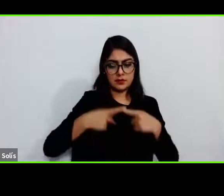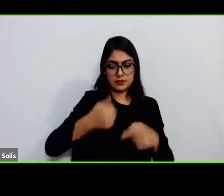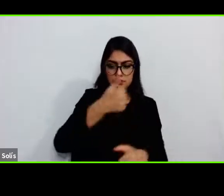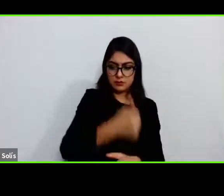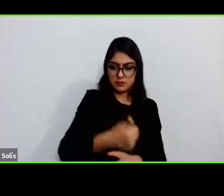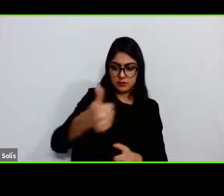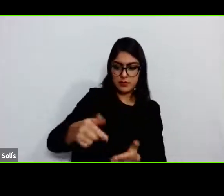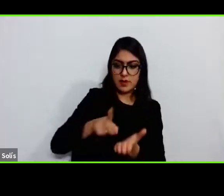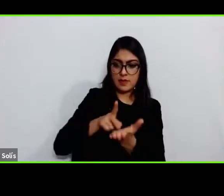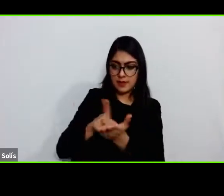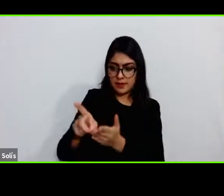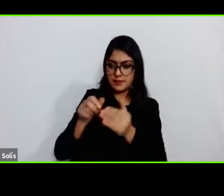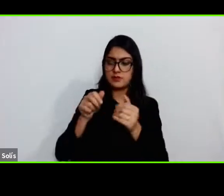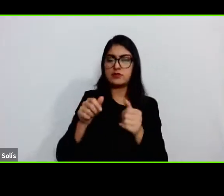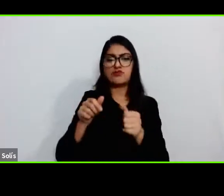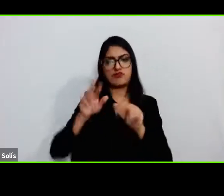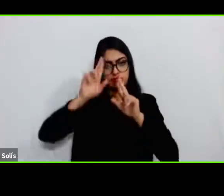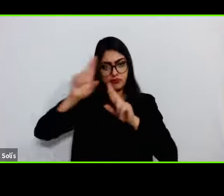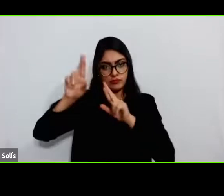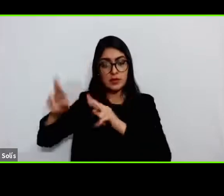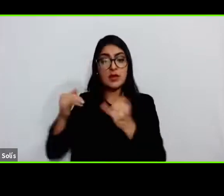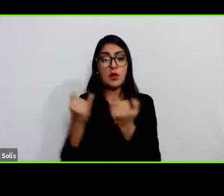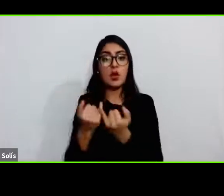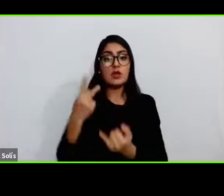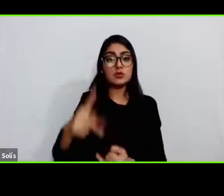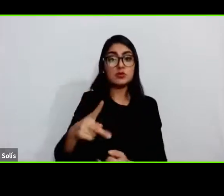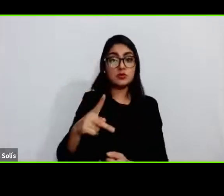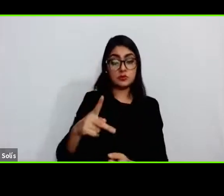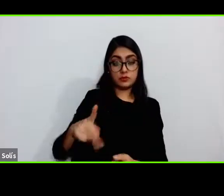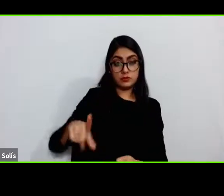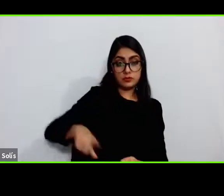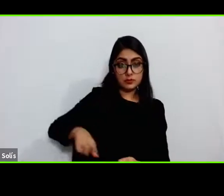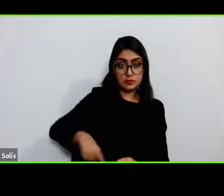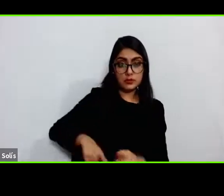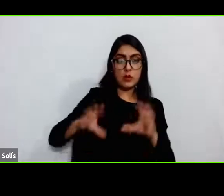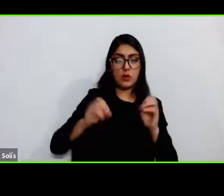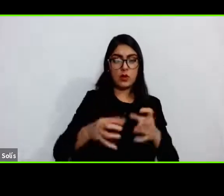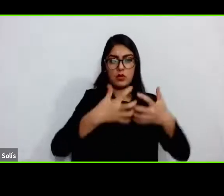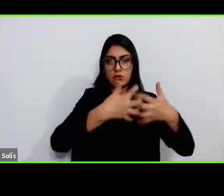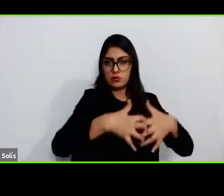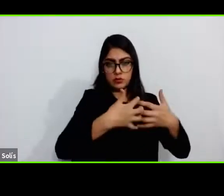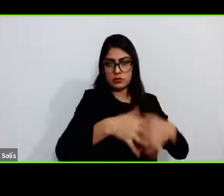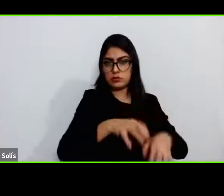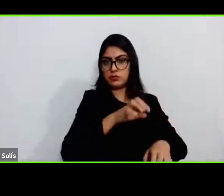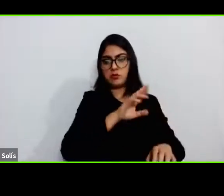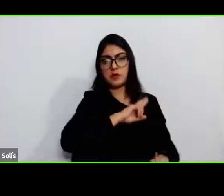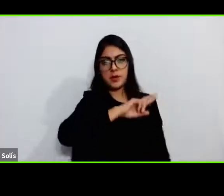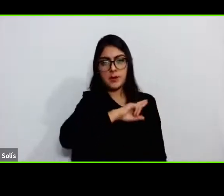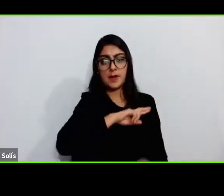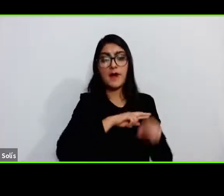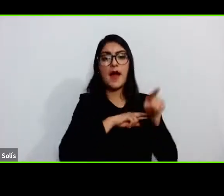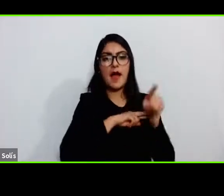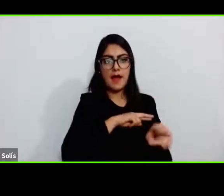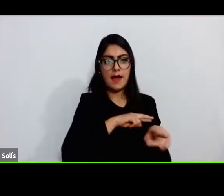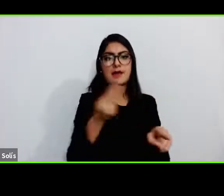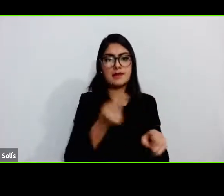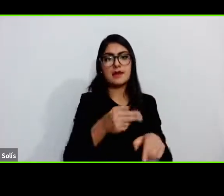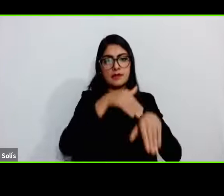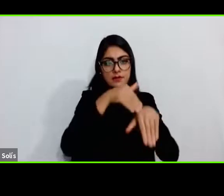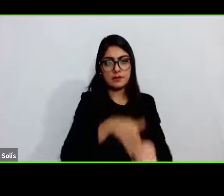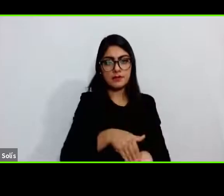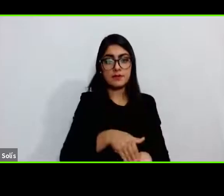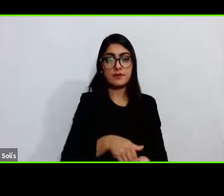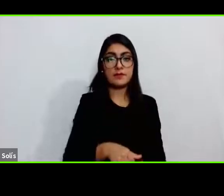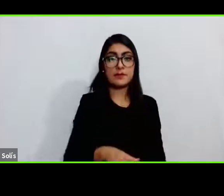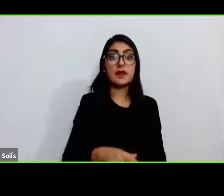implican obligaciones de hacer o no hacer por parte del Estado o de un particular, ¿no? Esto cambió también durante varios años, no es que de